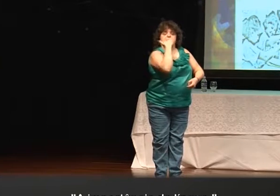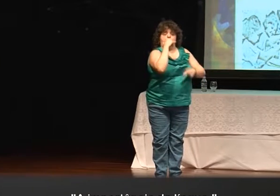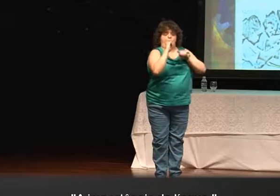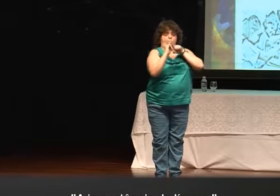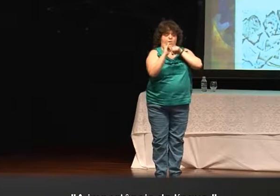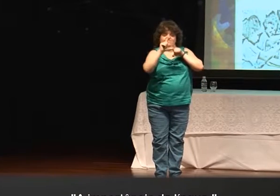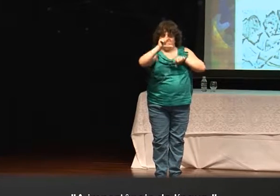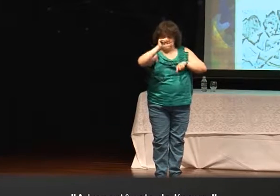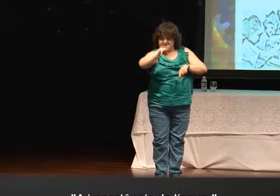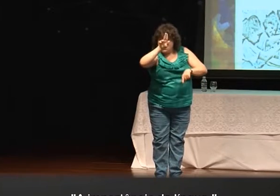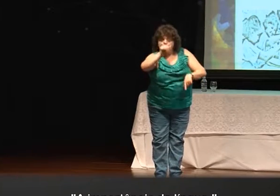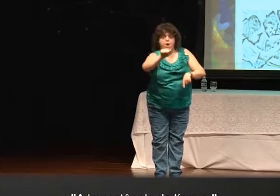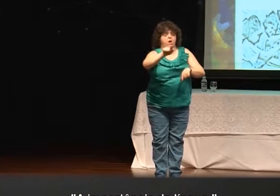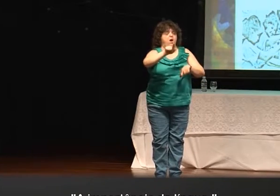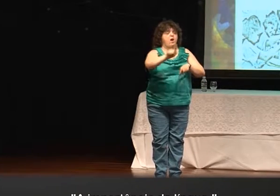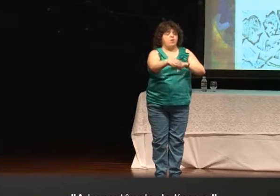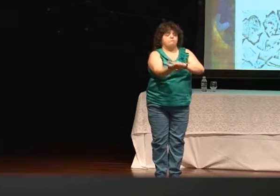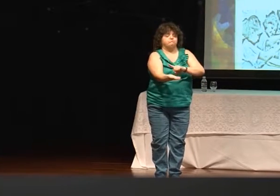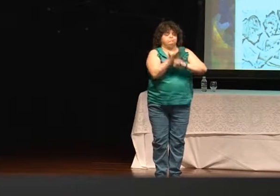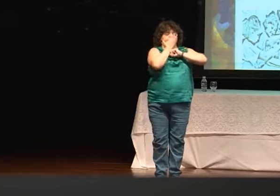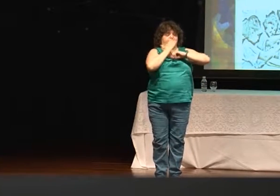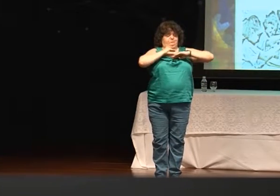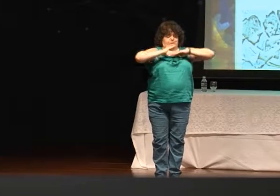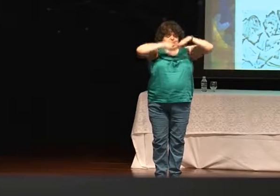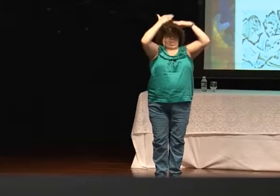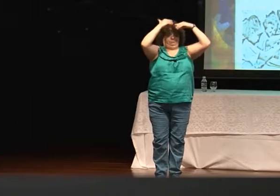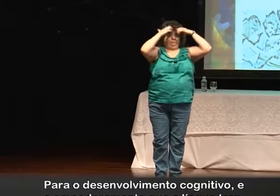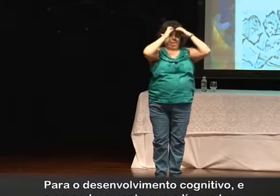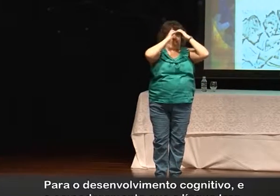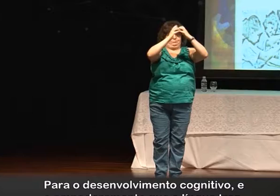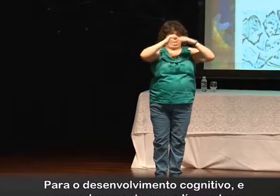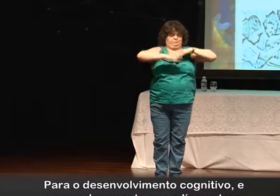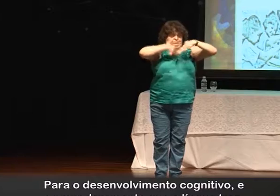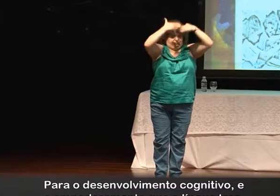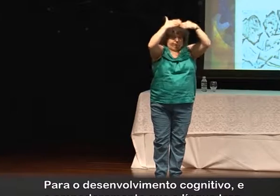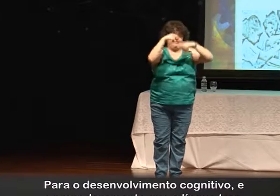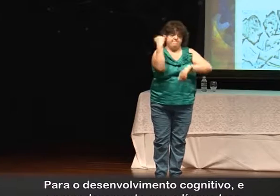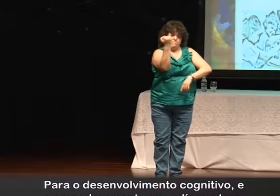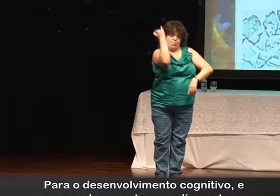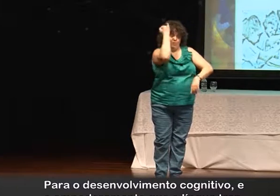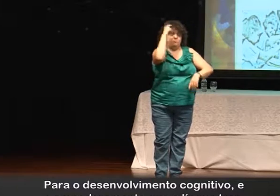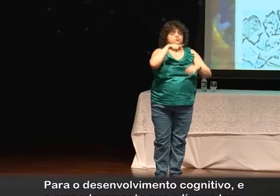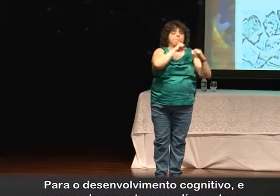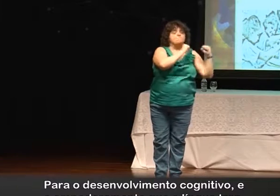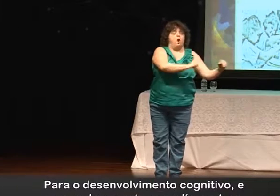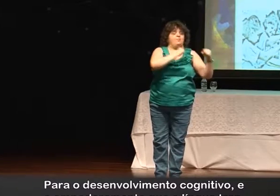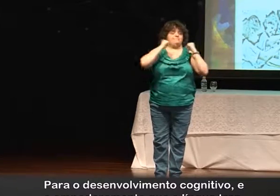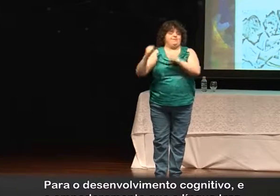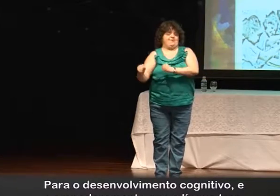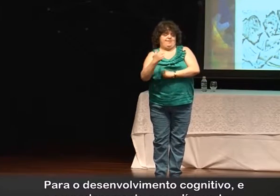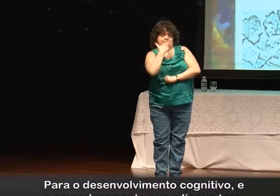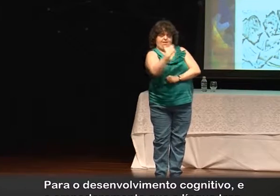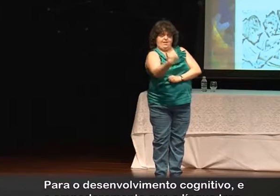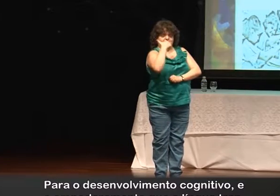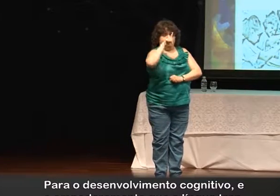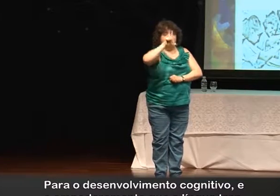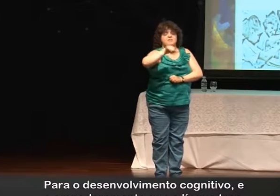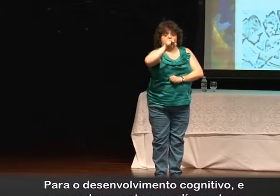a importância da língua para o desenvolvimento cognitivo e o